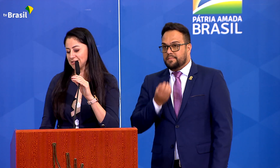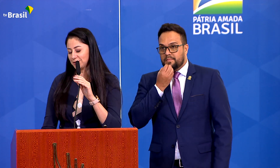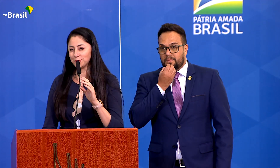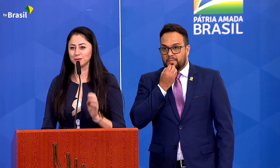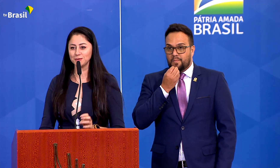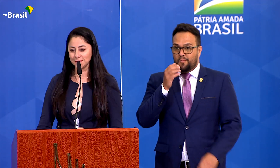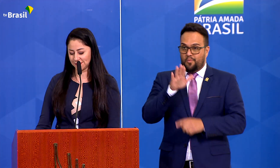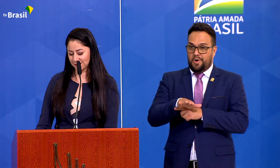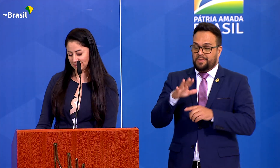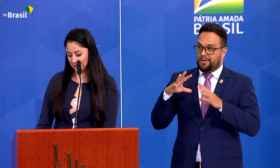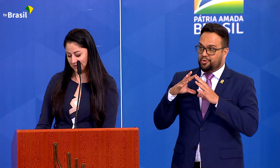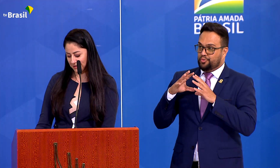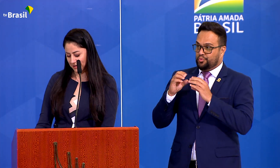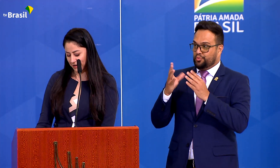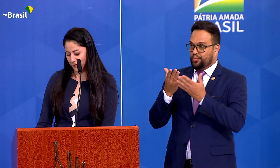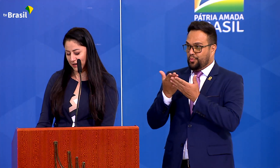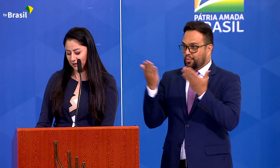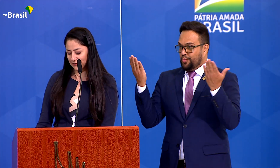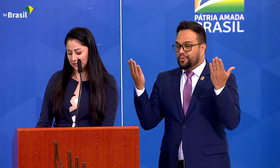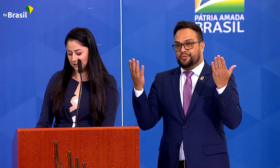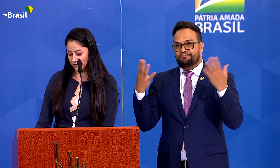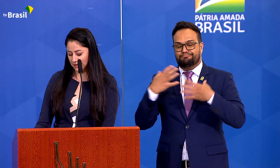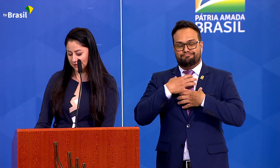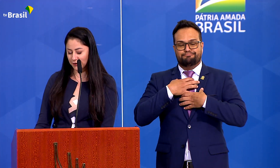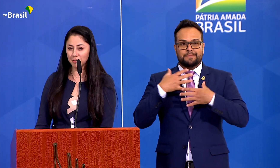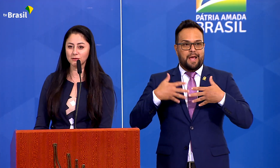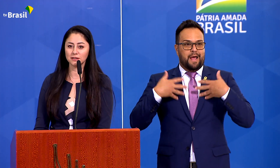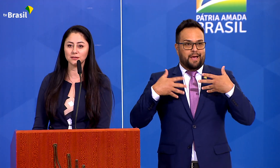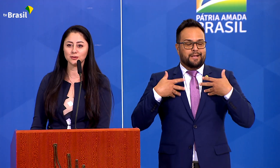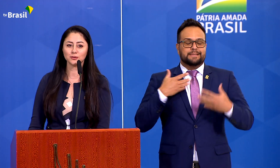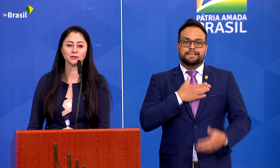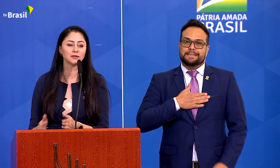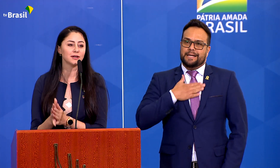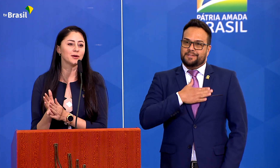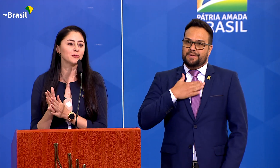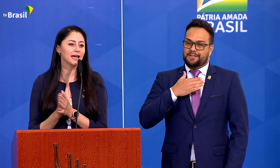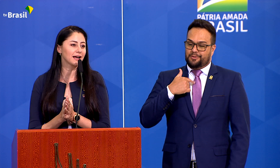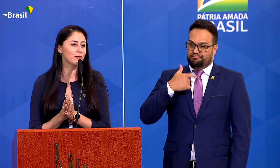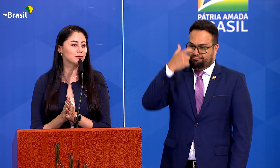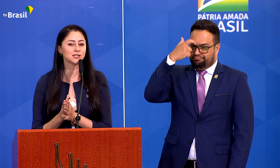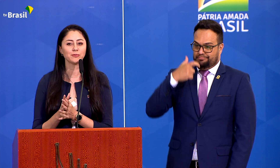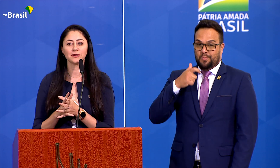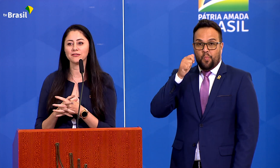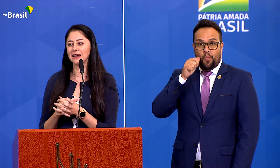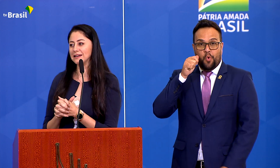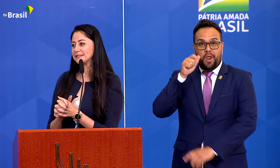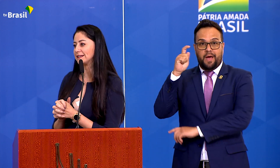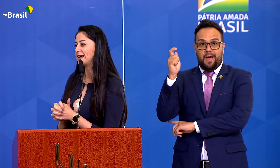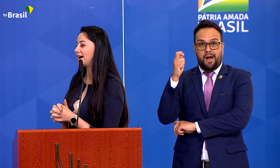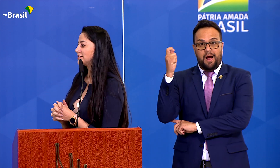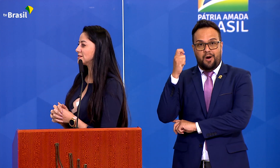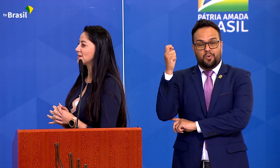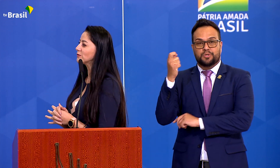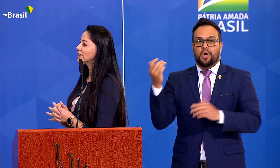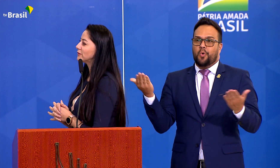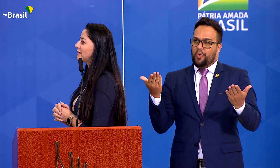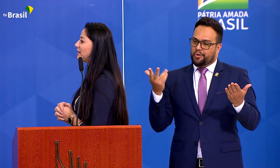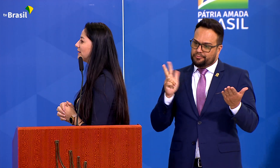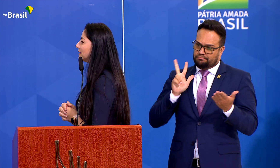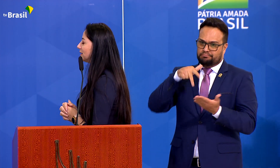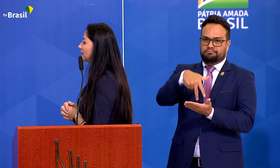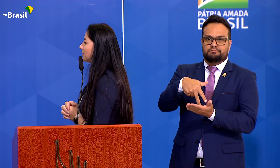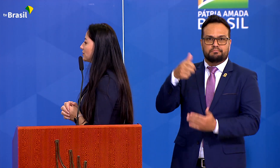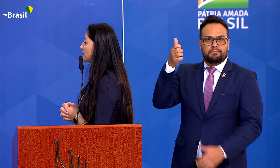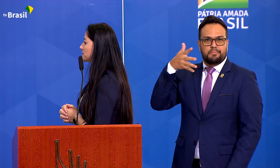Oi boa tarde a todos uma alegria uma satisfação enquanto mulher gaúcha poder falar nessa tarde